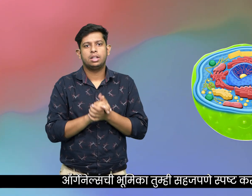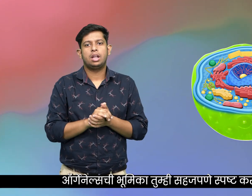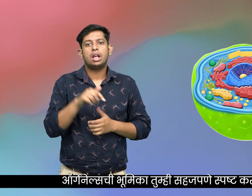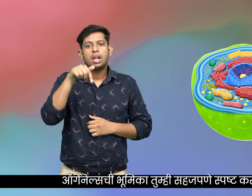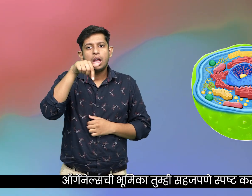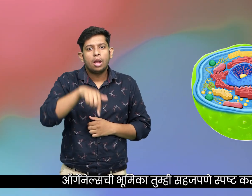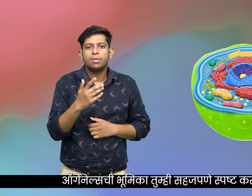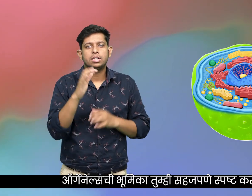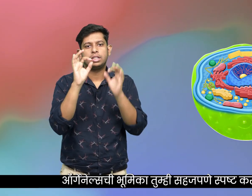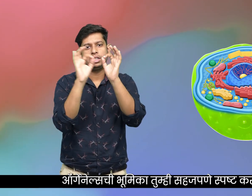शकाल.